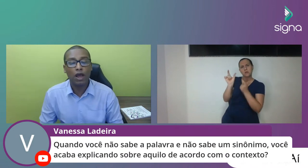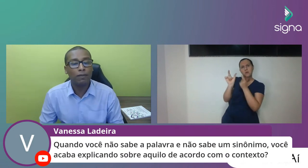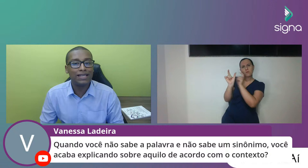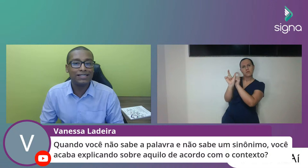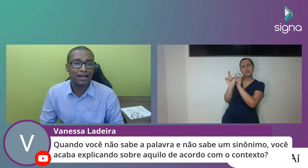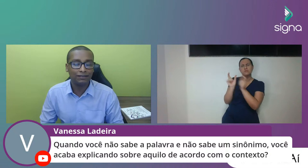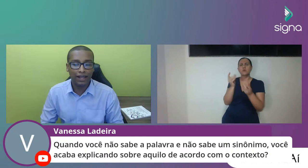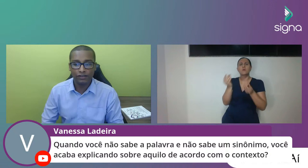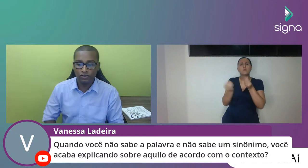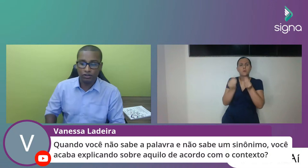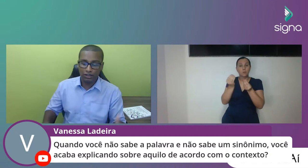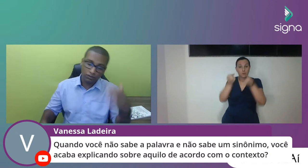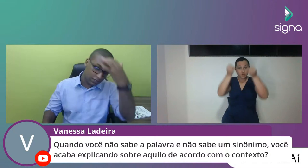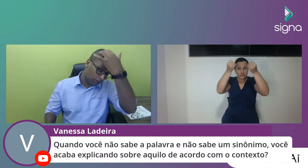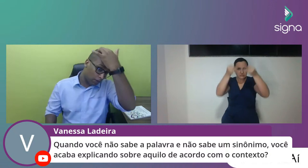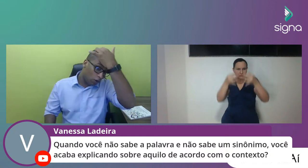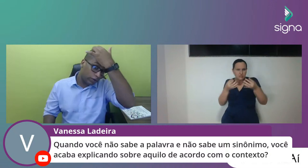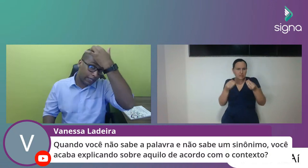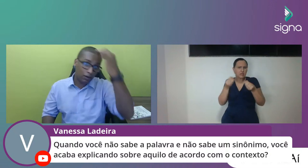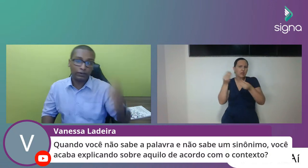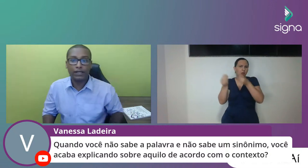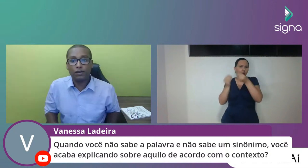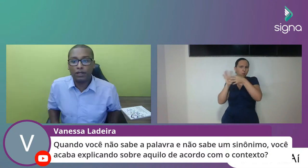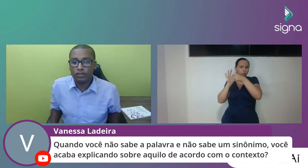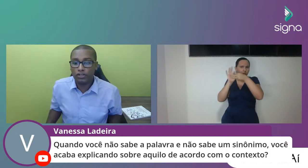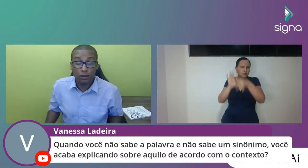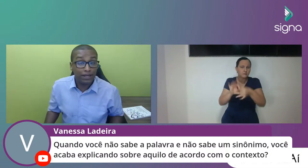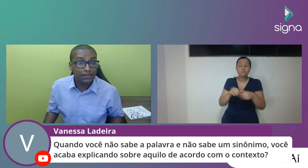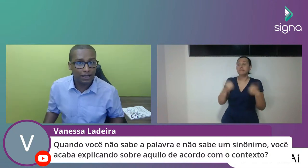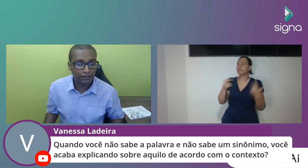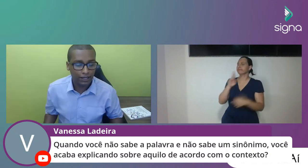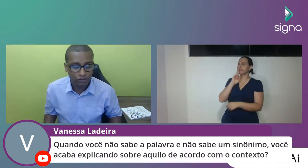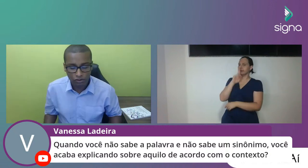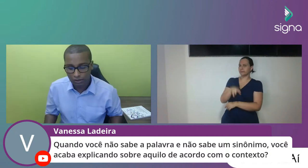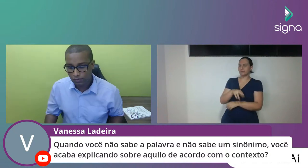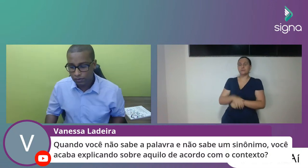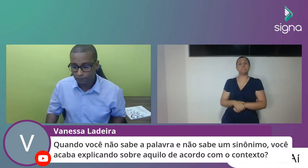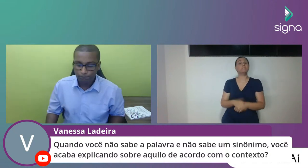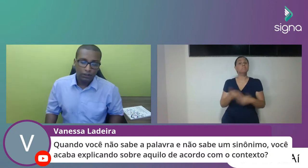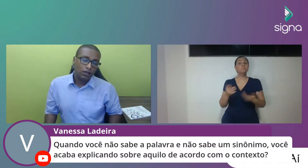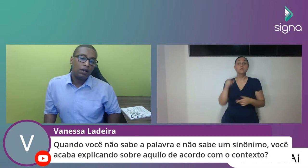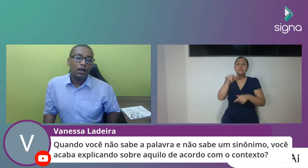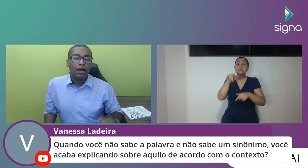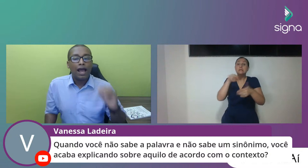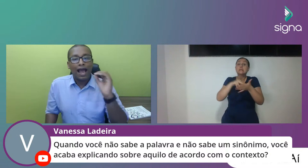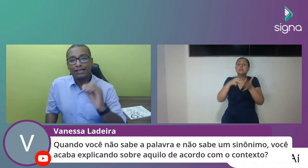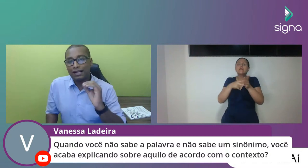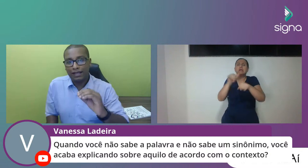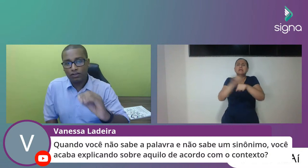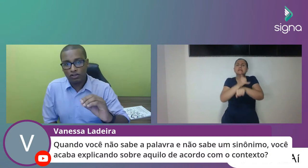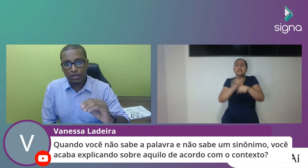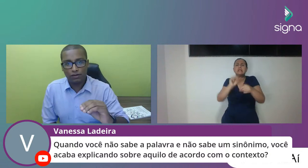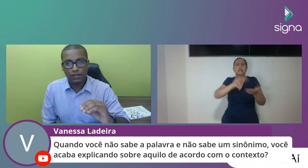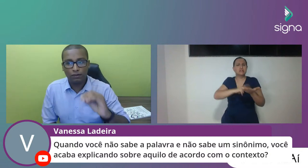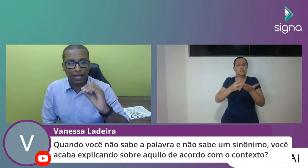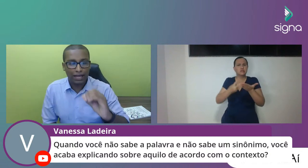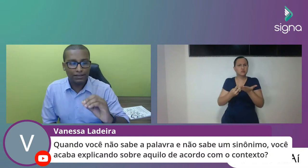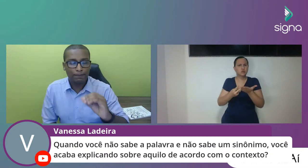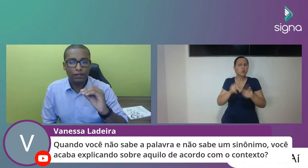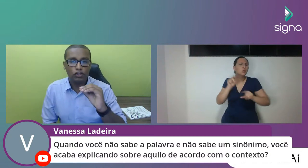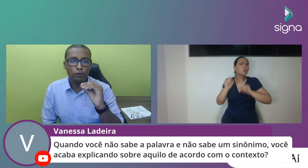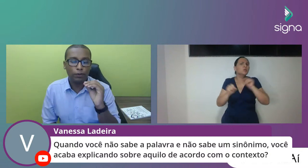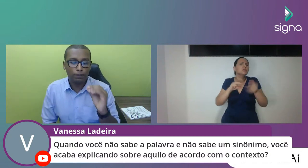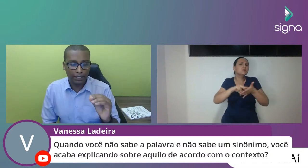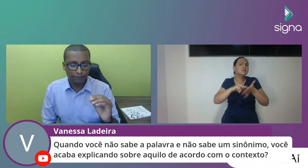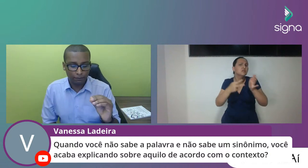Vanessa, isso é uma estratégia de tradução. O que acontece quando a gente tem uma estratégia de tradução? A estratégia de tradução